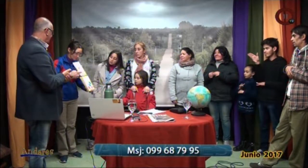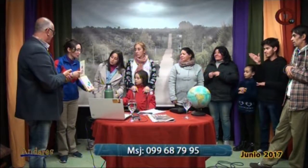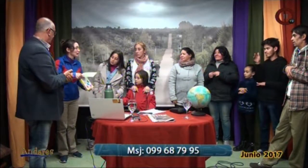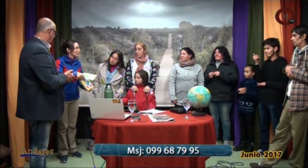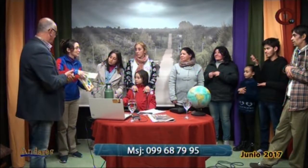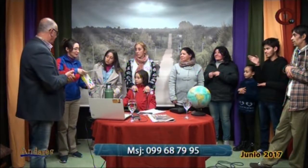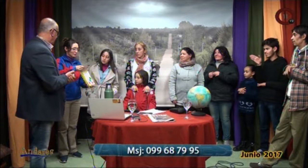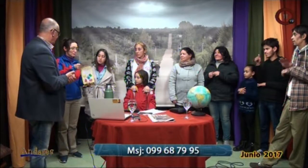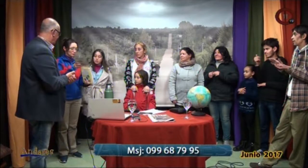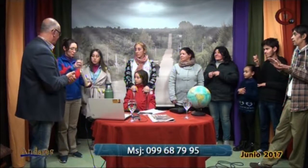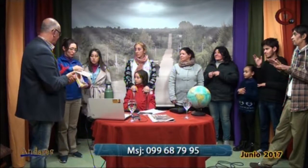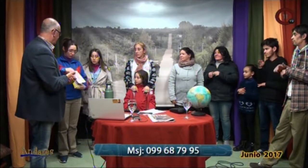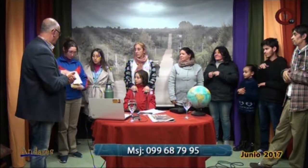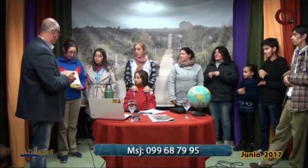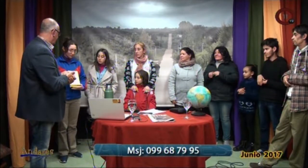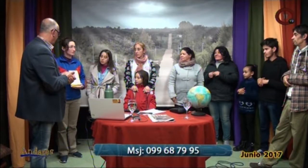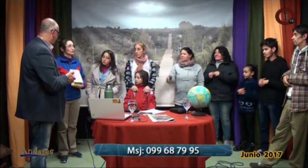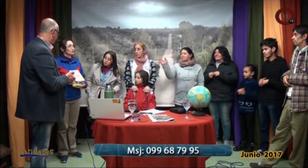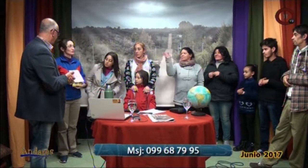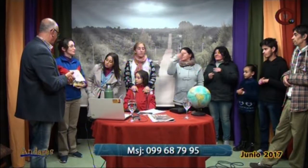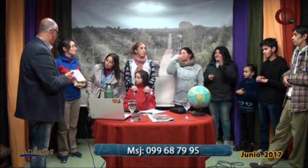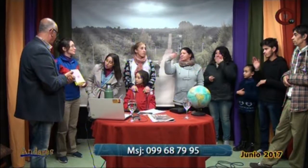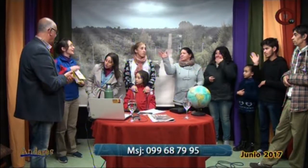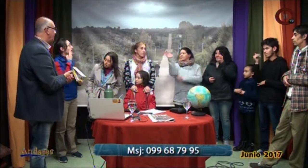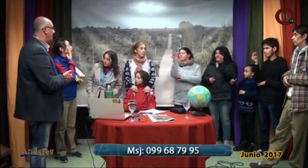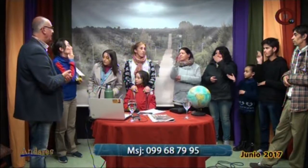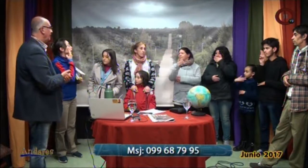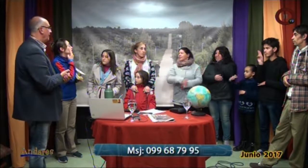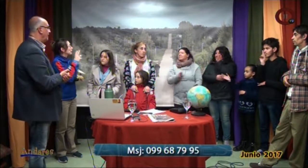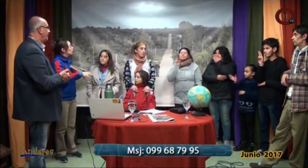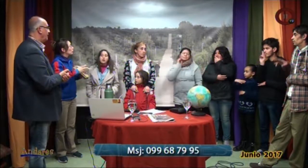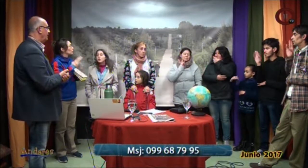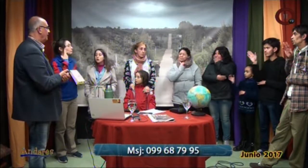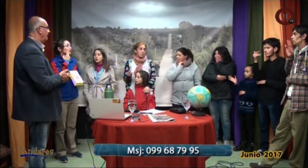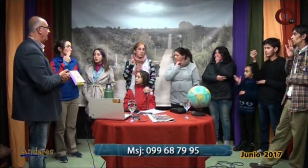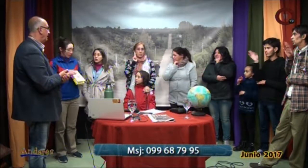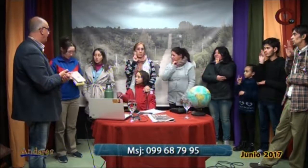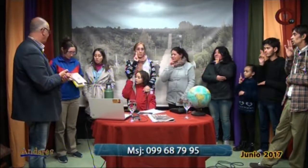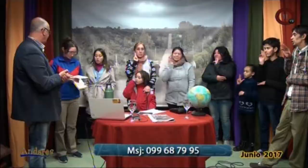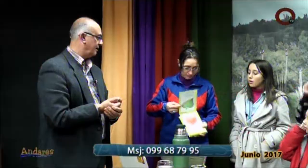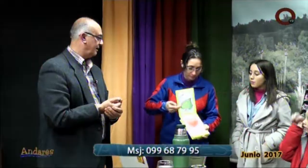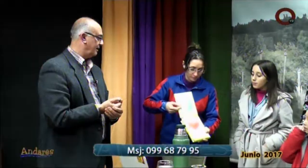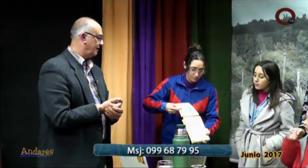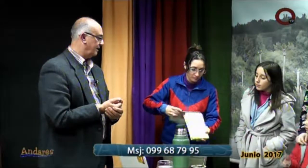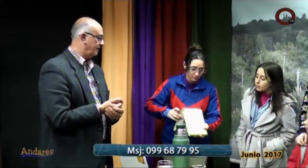Bueno y ya está por acá Vamos con los colores Vamos a decir los colores Con los colores Rosas